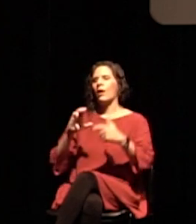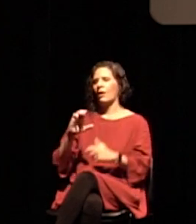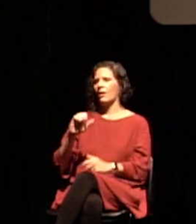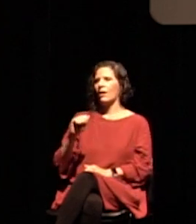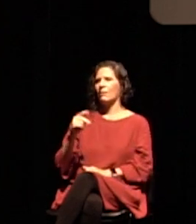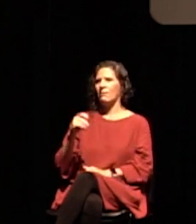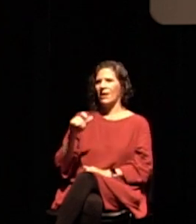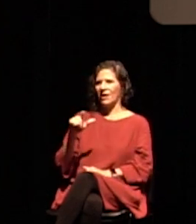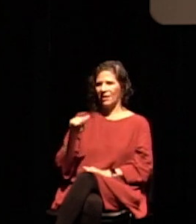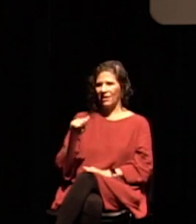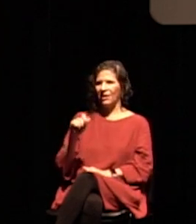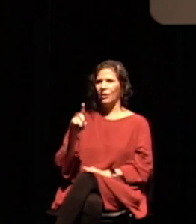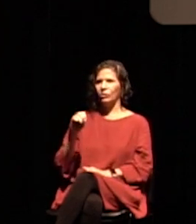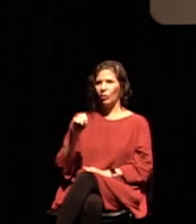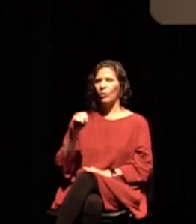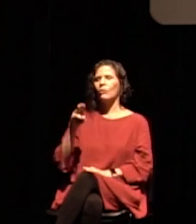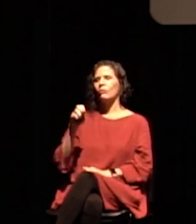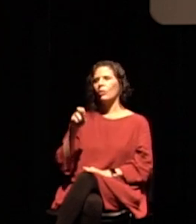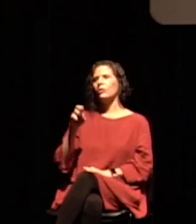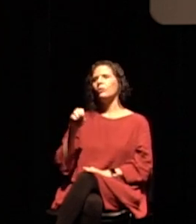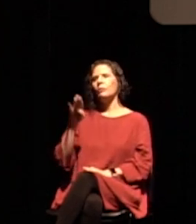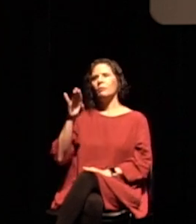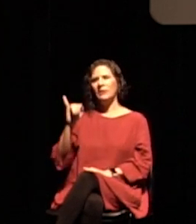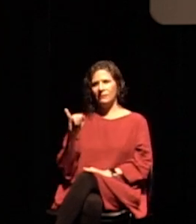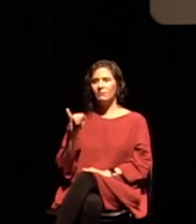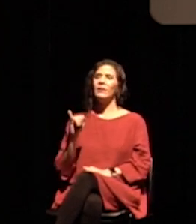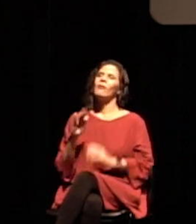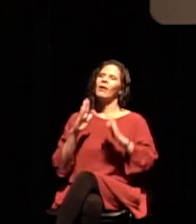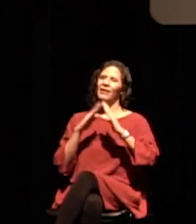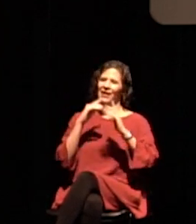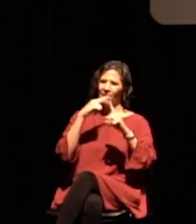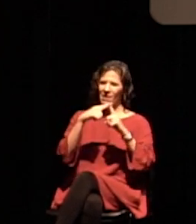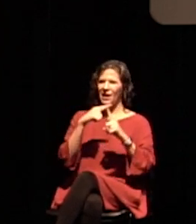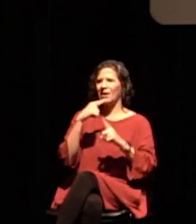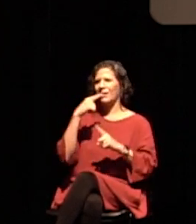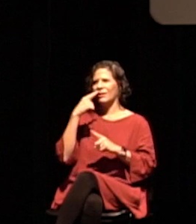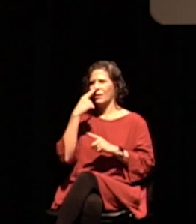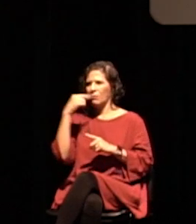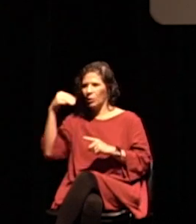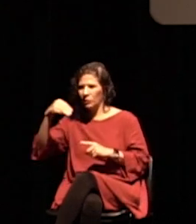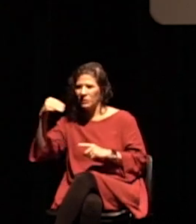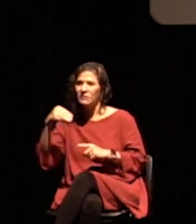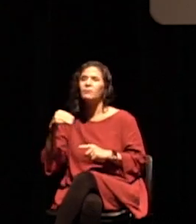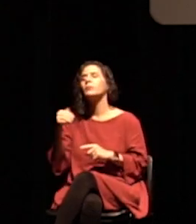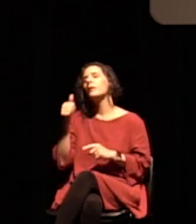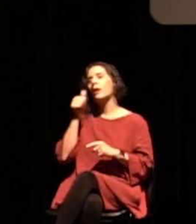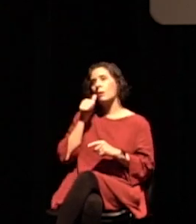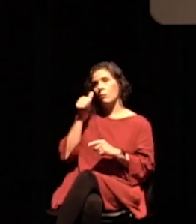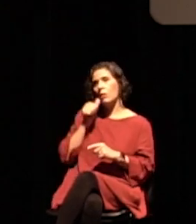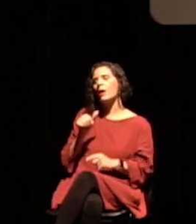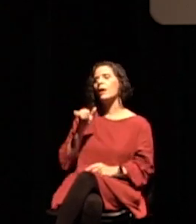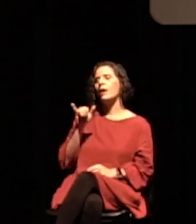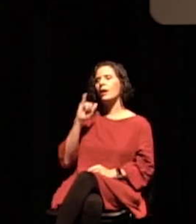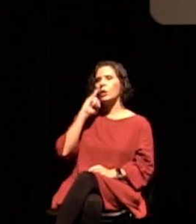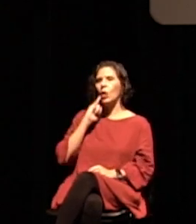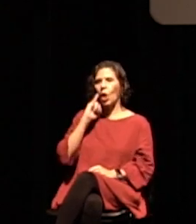trabalho que a Iol foi instada a pensar esse trabalho para aquele